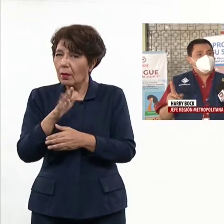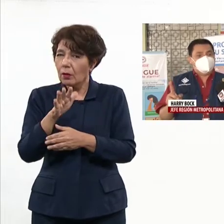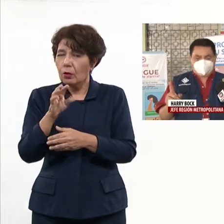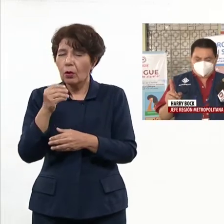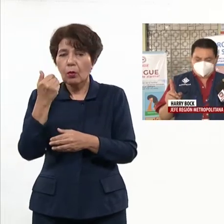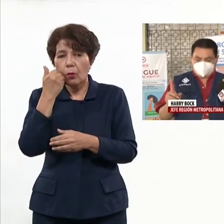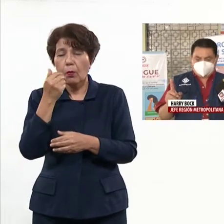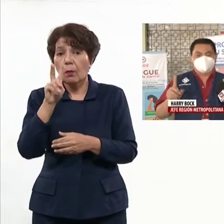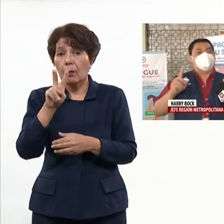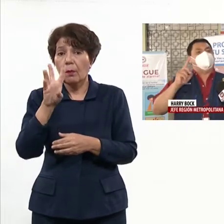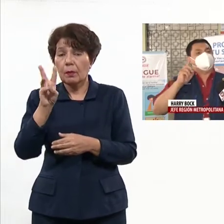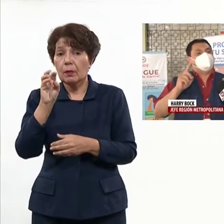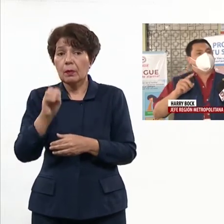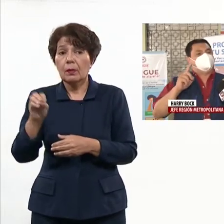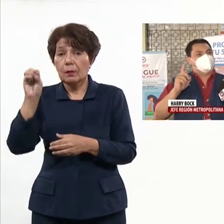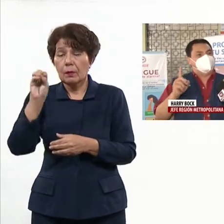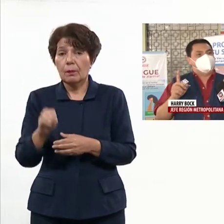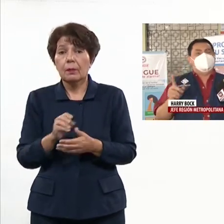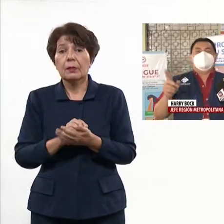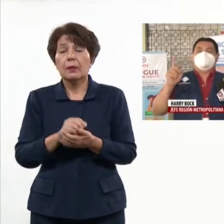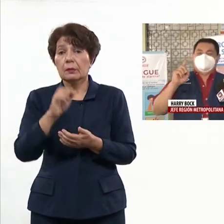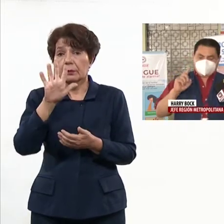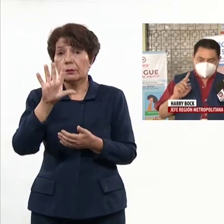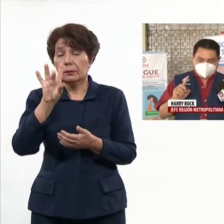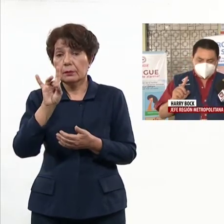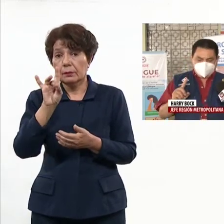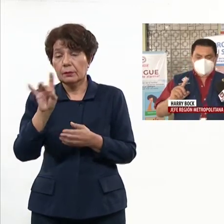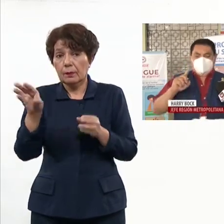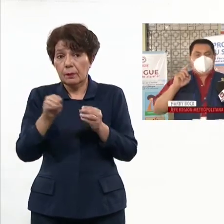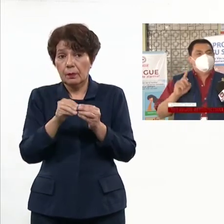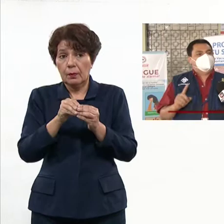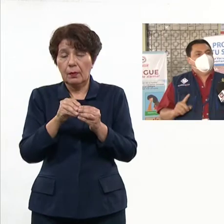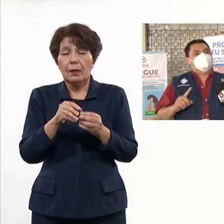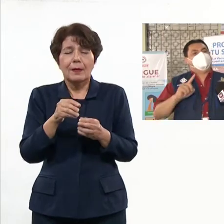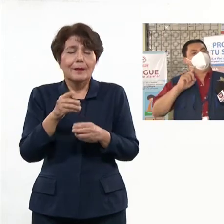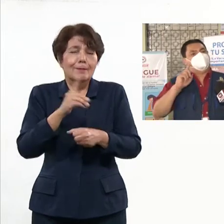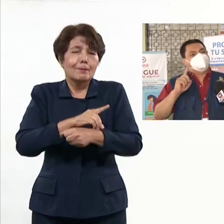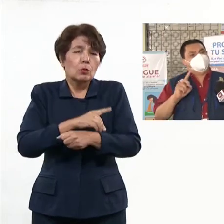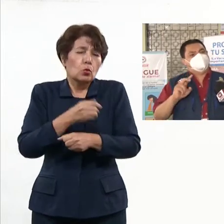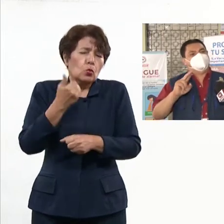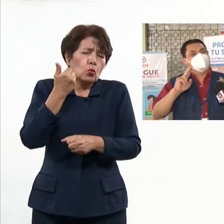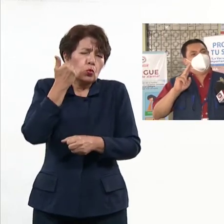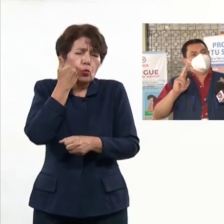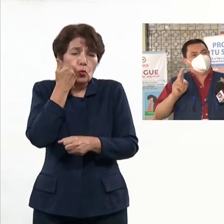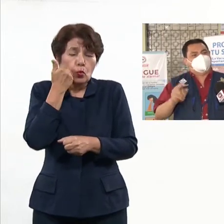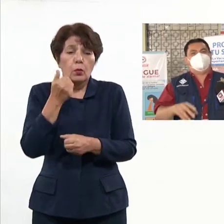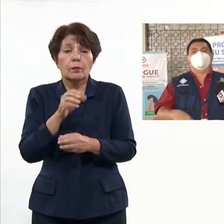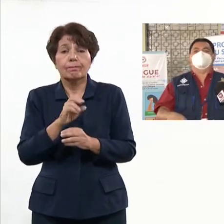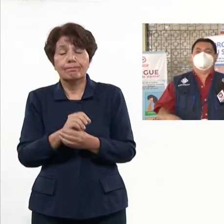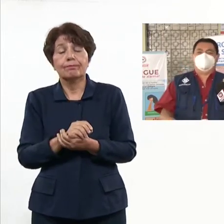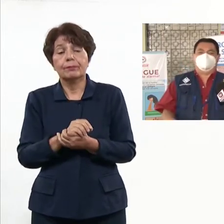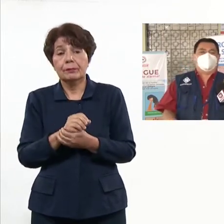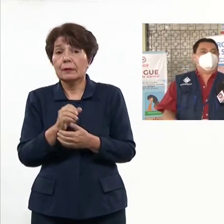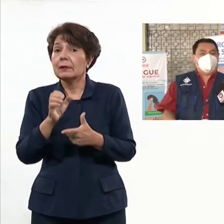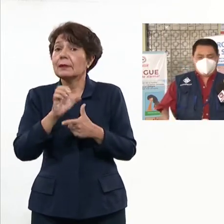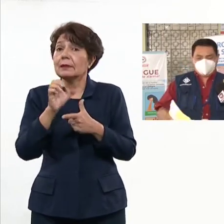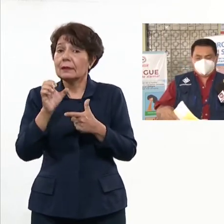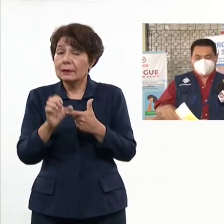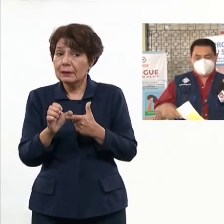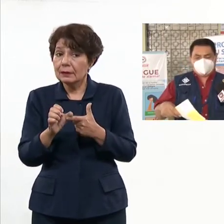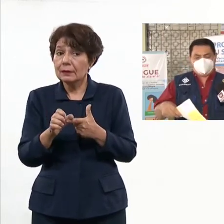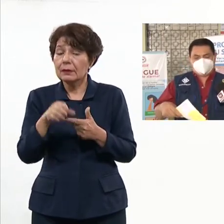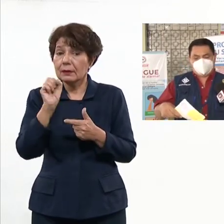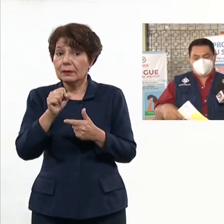26% o sea 58 casos más y el dengue grave aumentó un 18% dos casos más por lo tanto